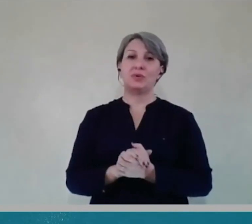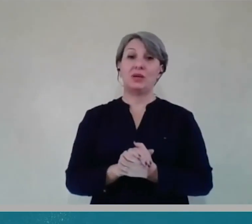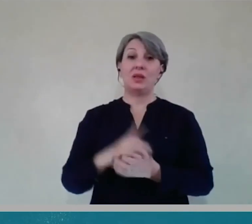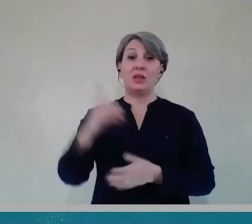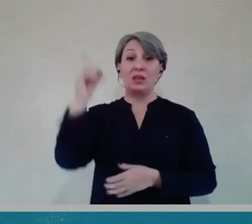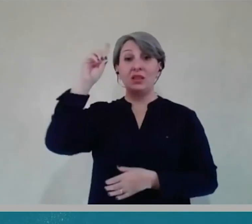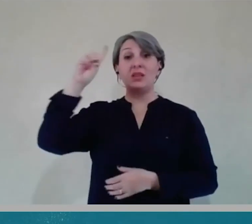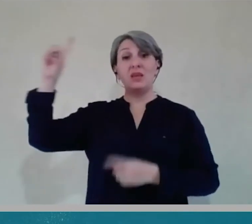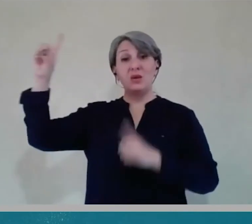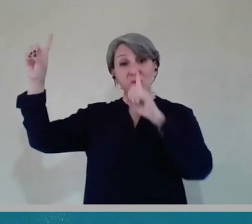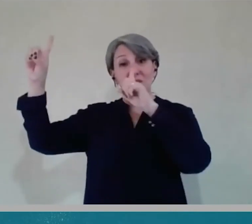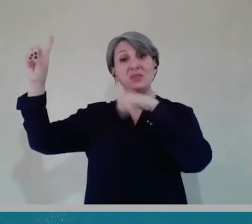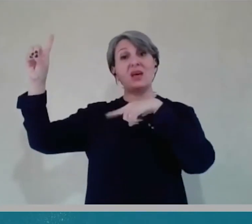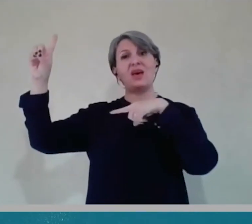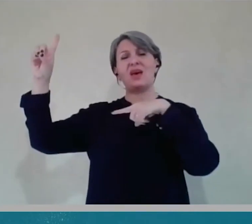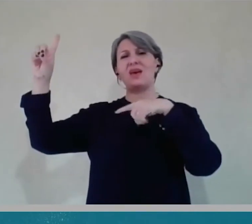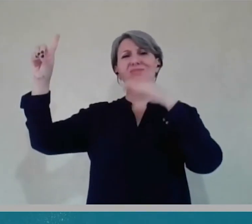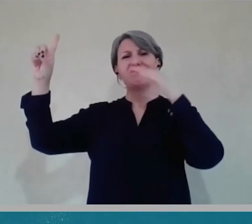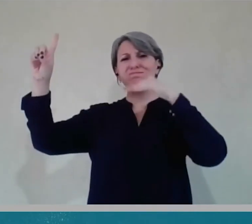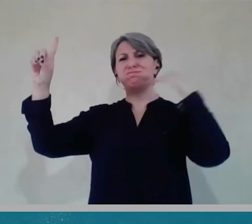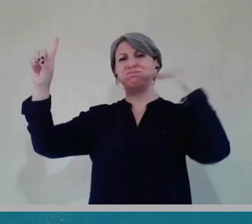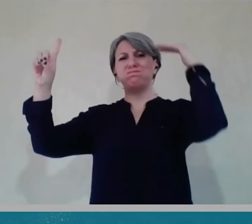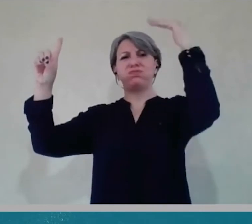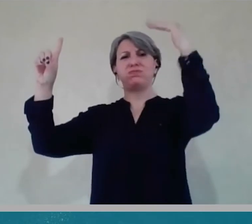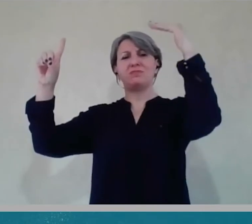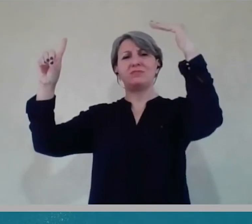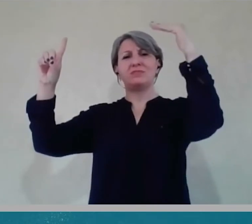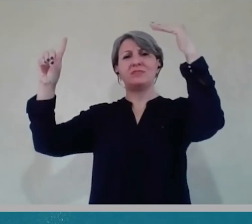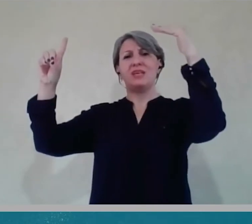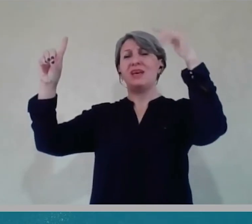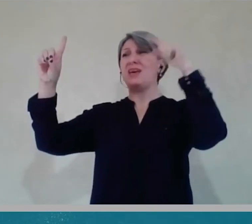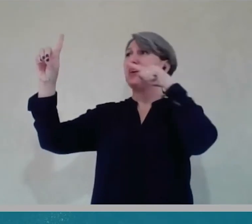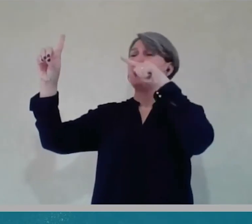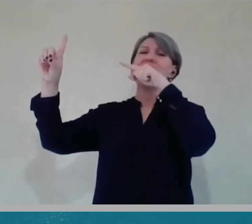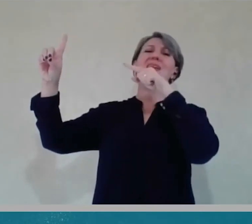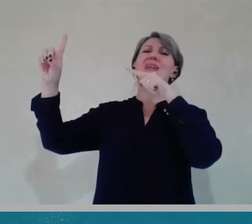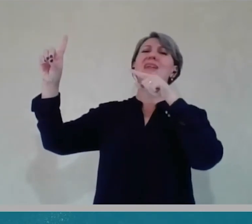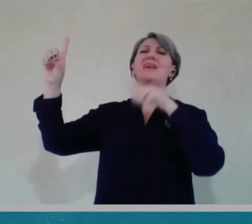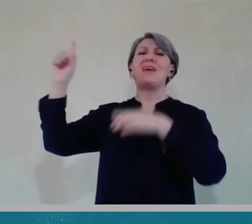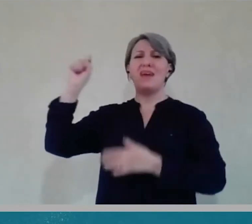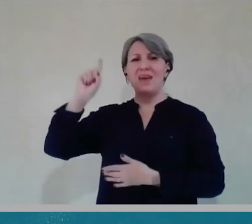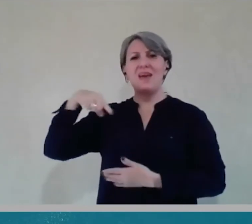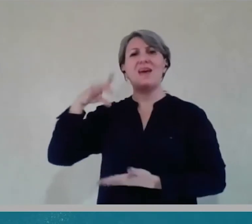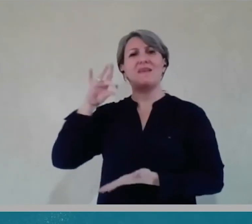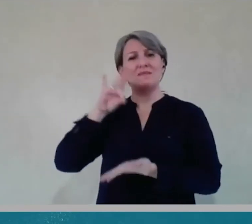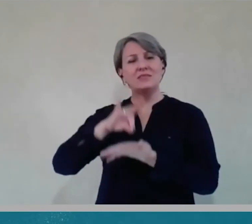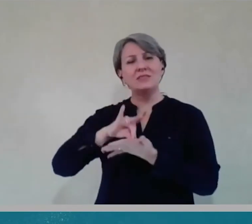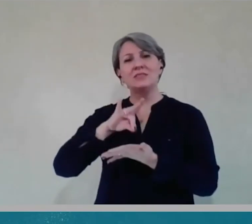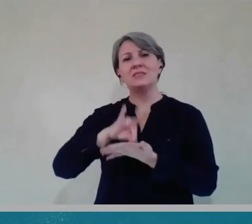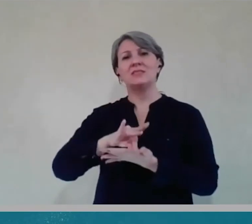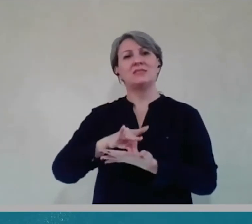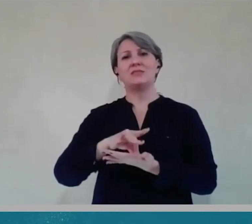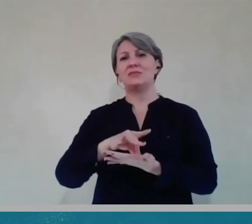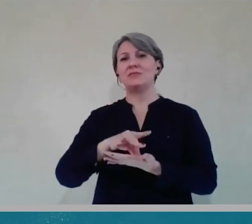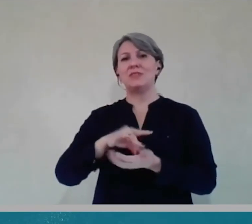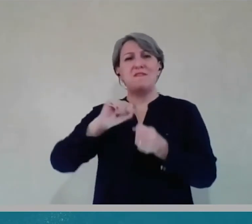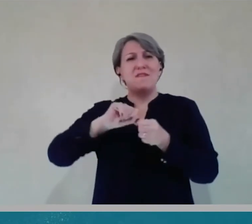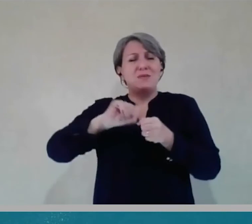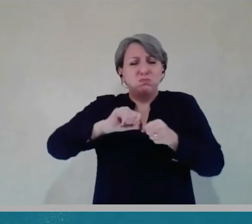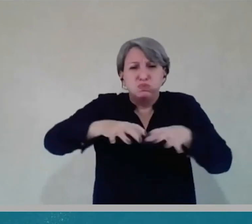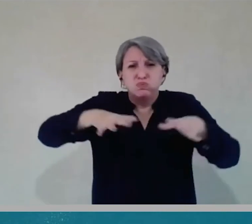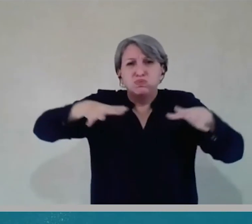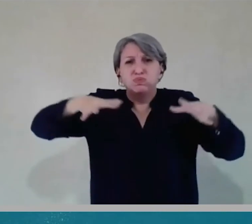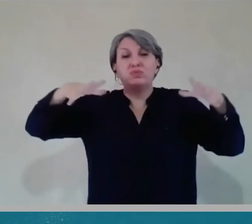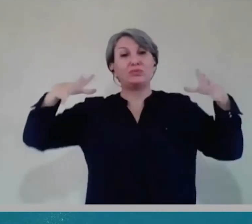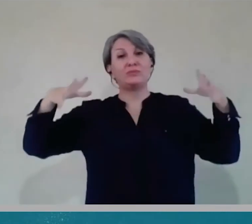infinitamente mais e mais do que nós, porque Ele é a própria realidade. Ele é a própria verdade, Ele que criou todas as coisas. Ele vai nos levar de volta